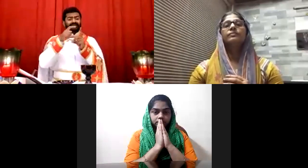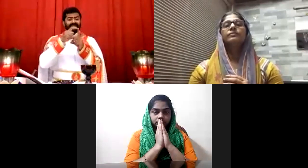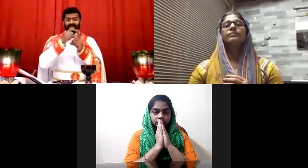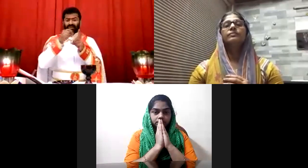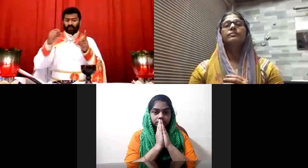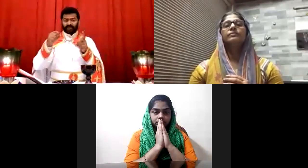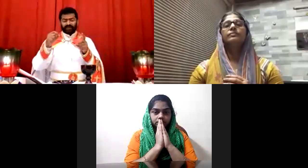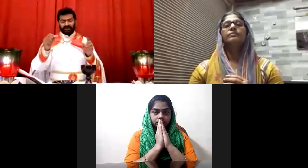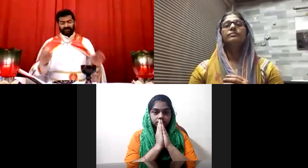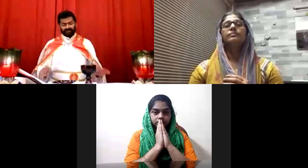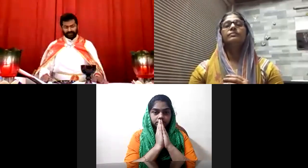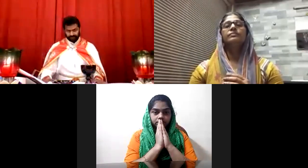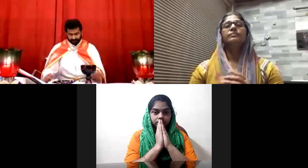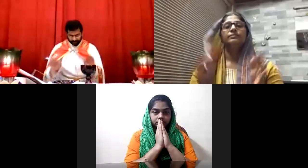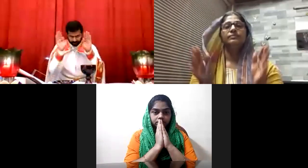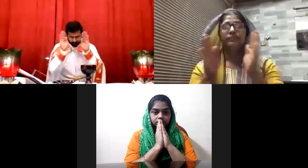ഓർമ്മയ്ക്കായി ചെയ്യുവിൻ.